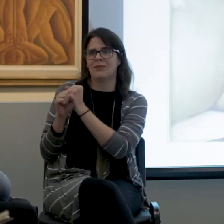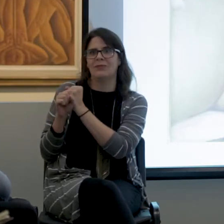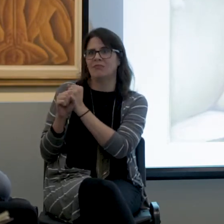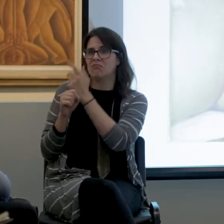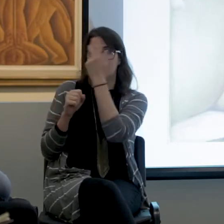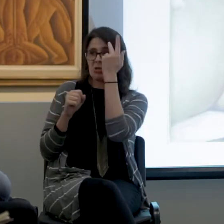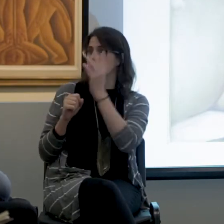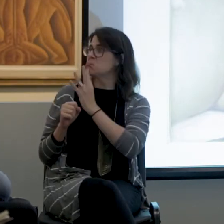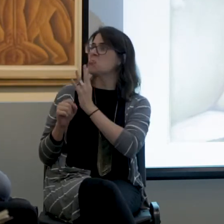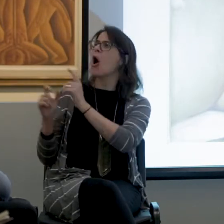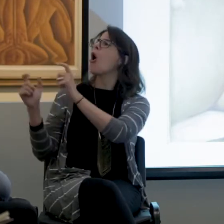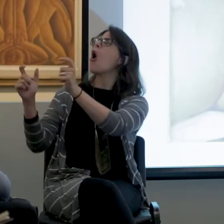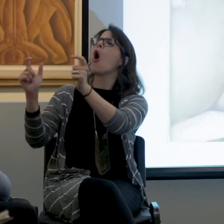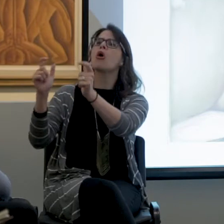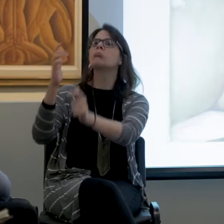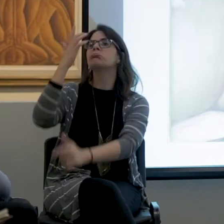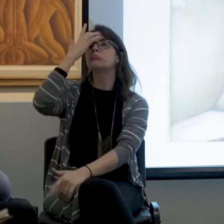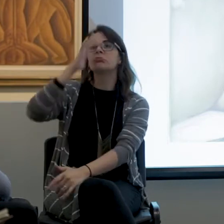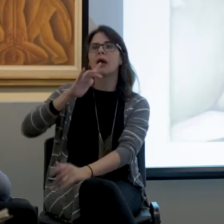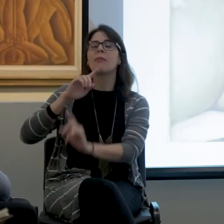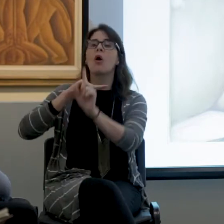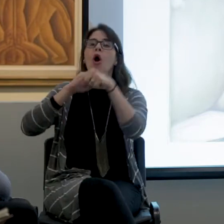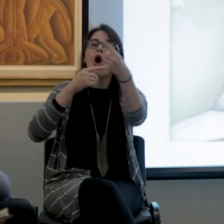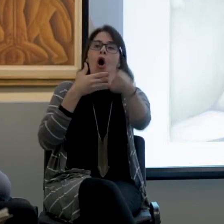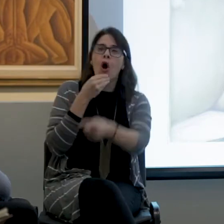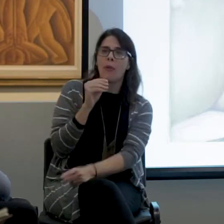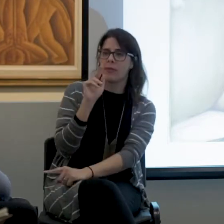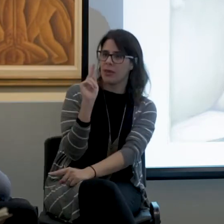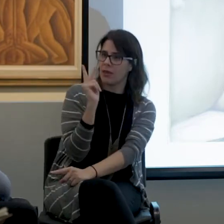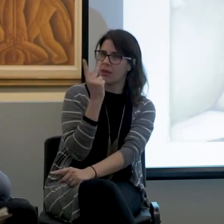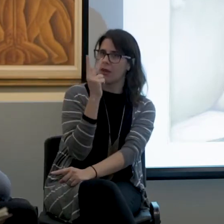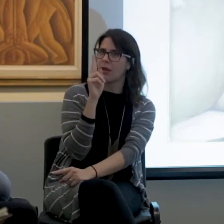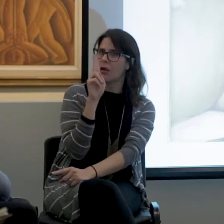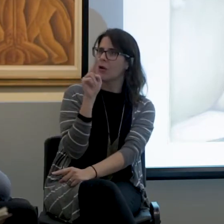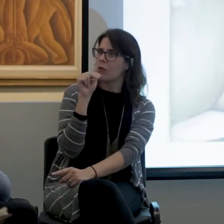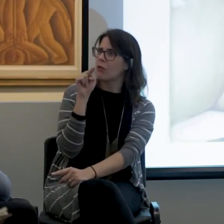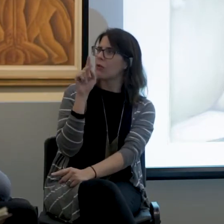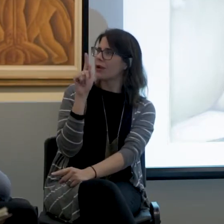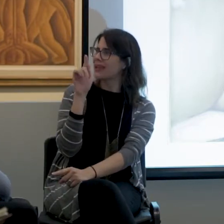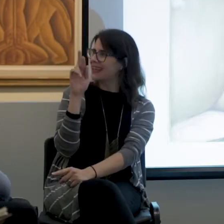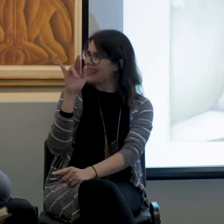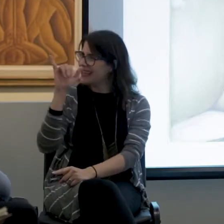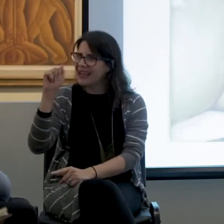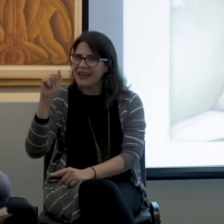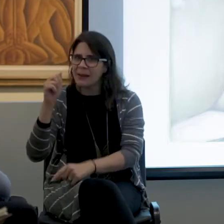O quadro foi comprado por um outro nobre húngaro que o levou para a Hungria, para Budapeste,